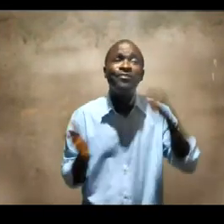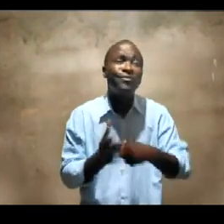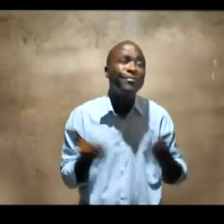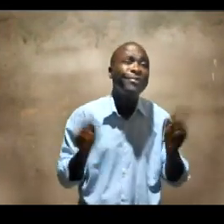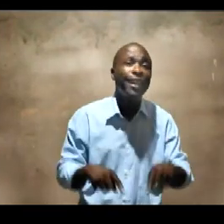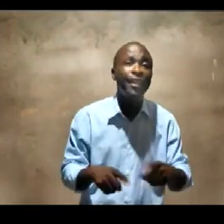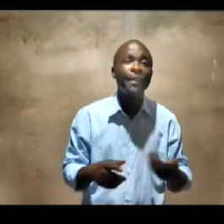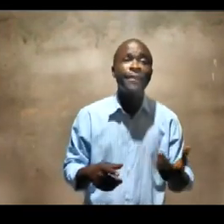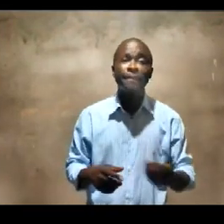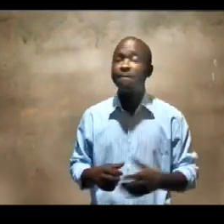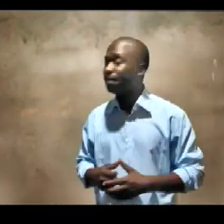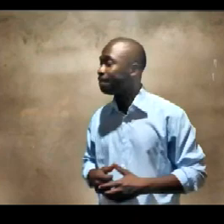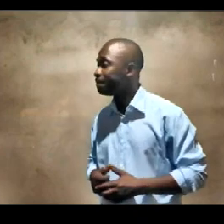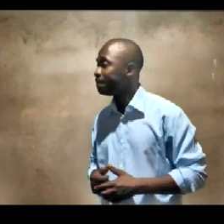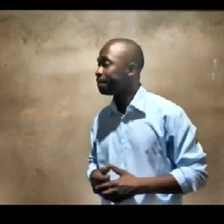le pays ?